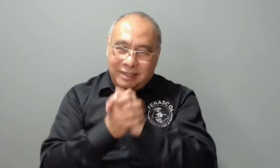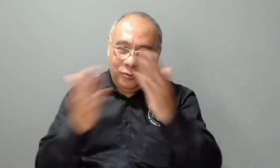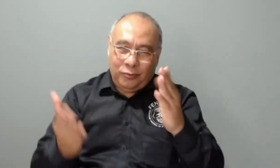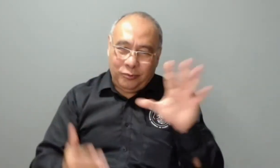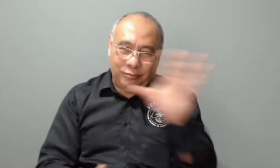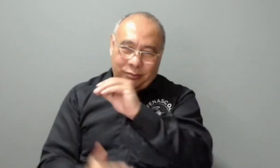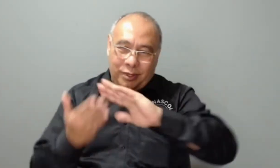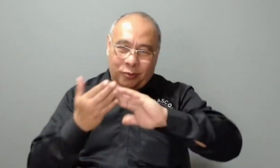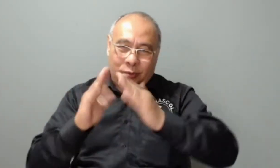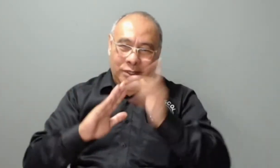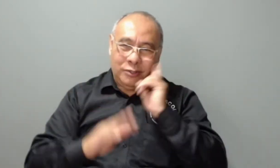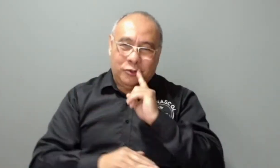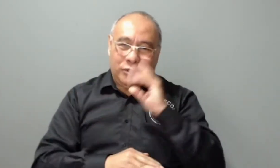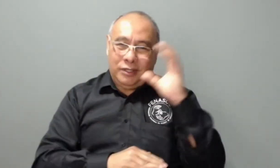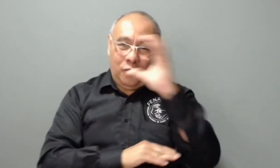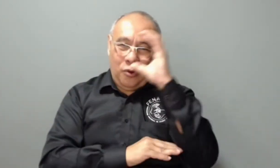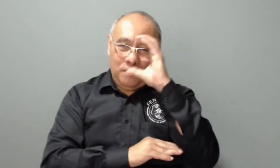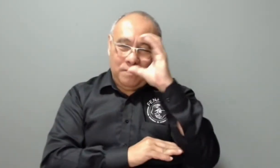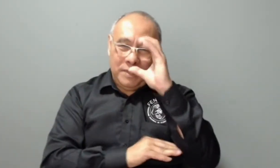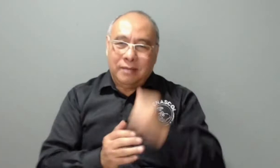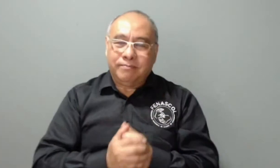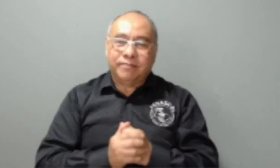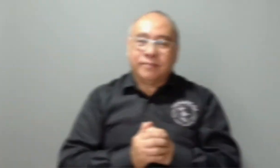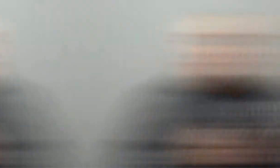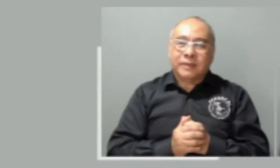Un saludo para toda la comunidad sorda de Colombia.